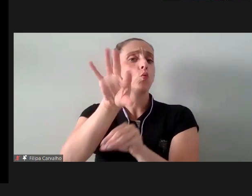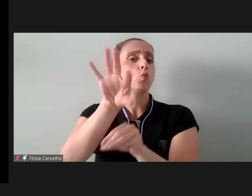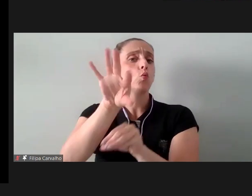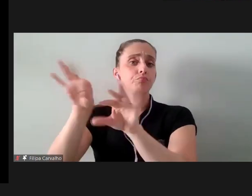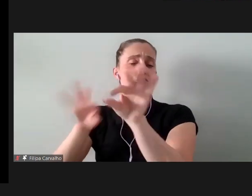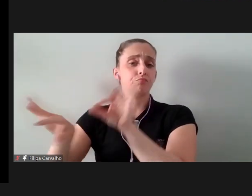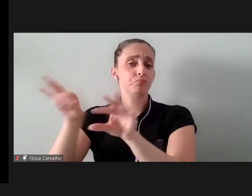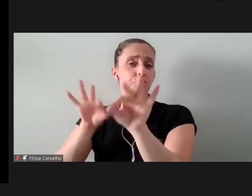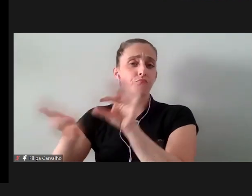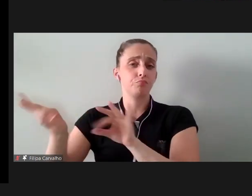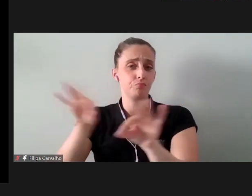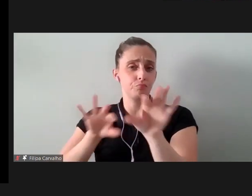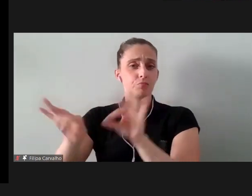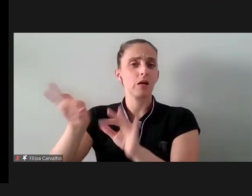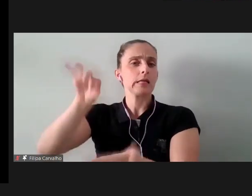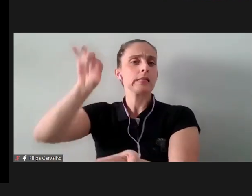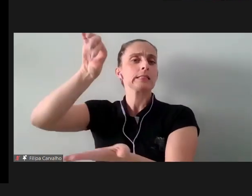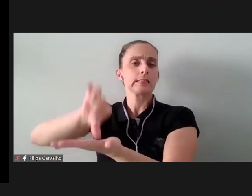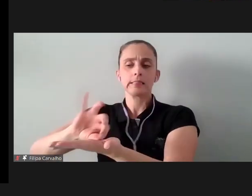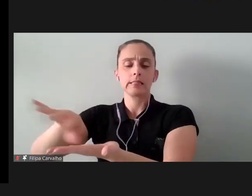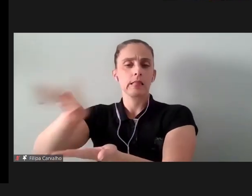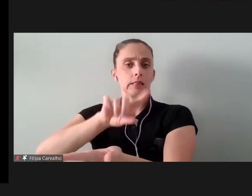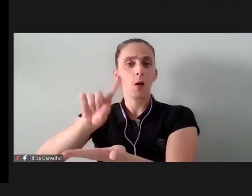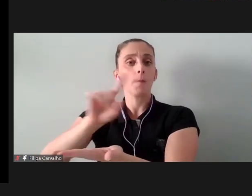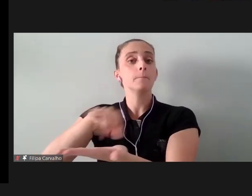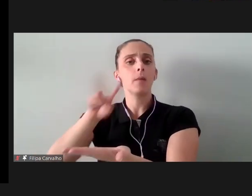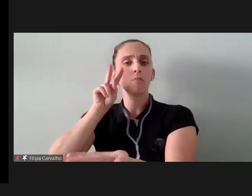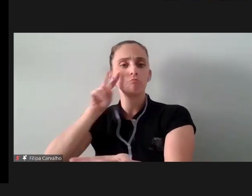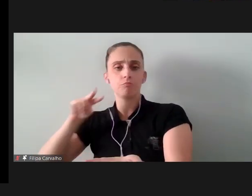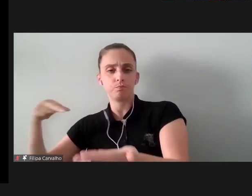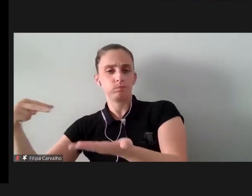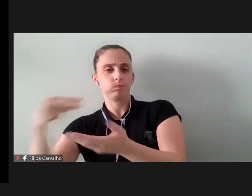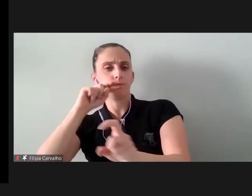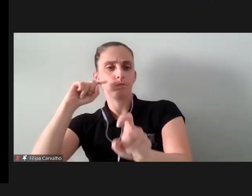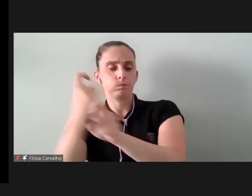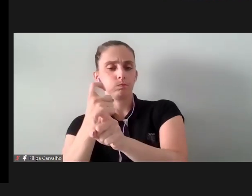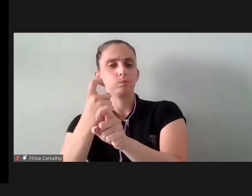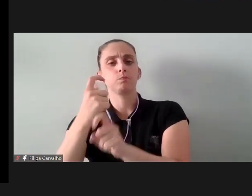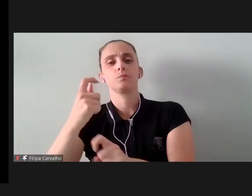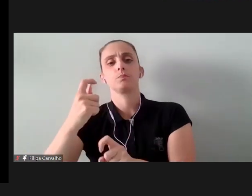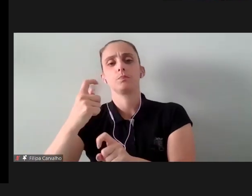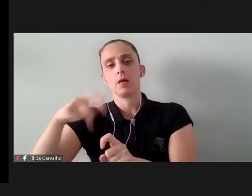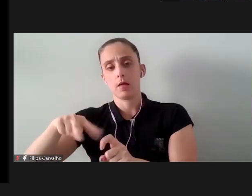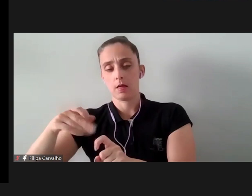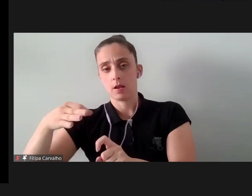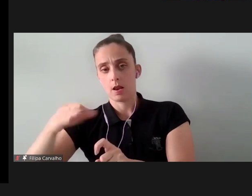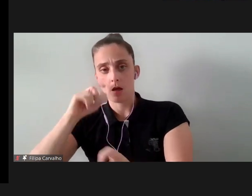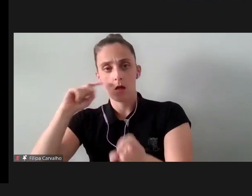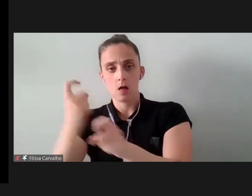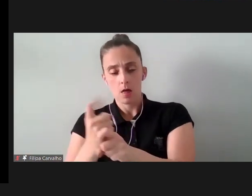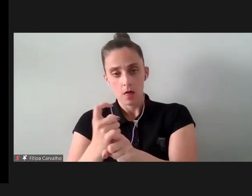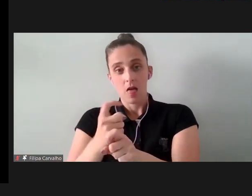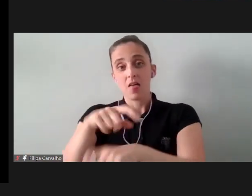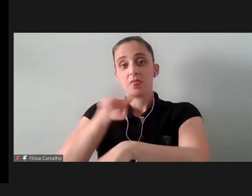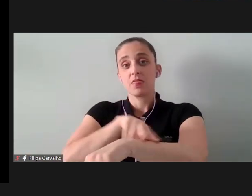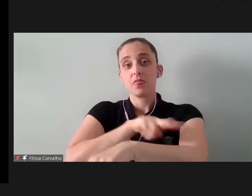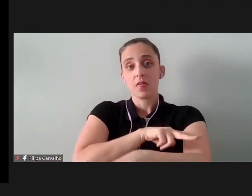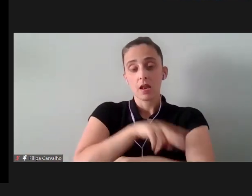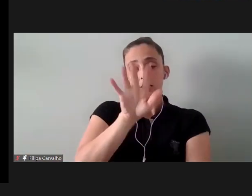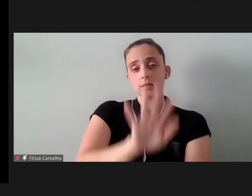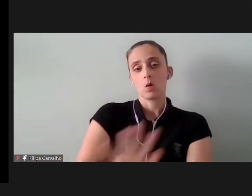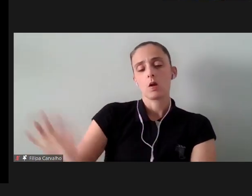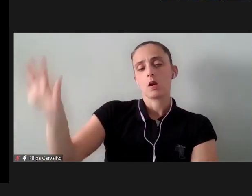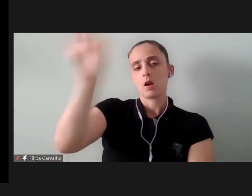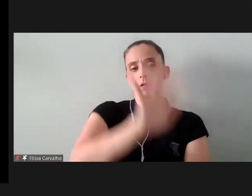de forma descentralizada, mas é supervisionada pela DENAP, e que é a Direção Nacional da Administração